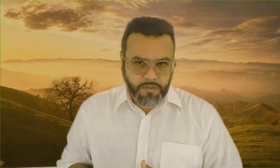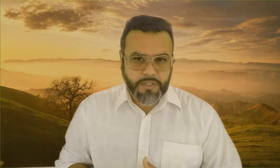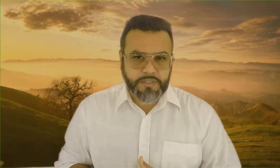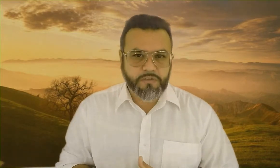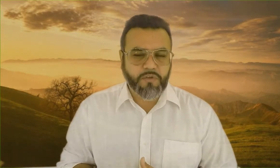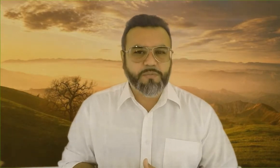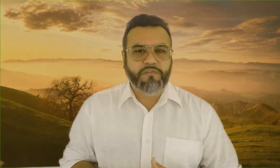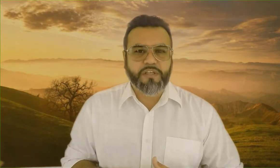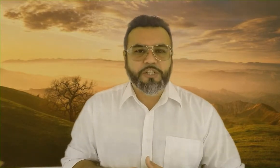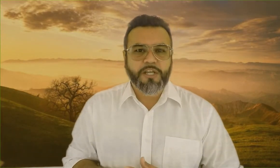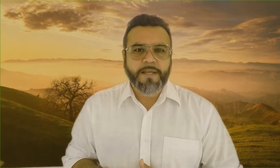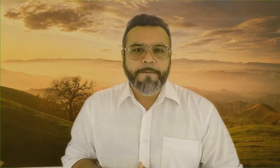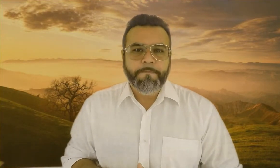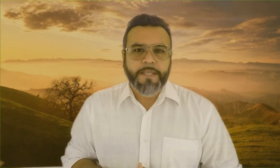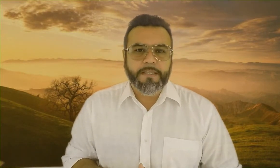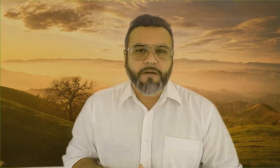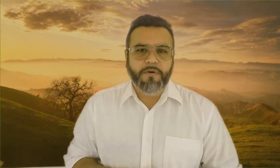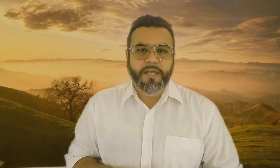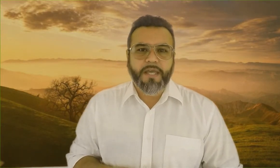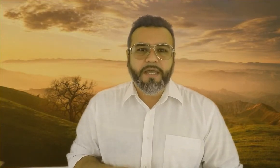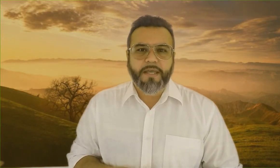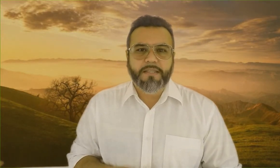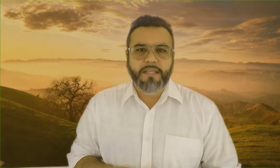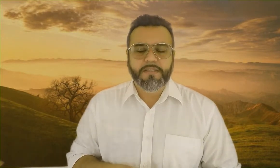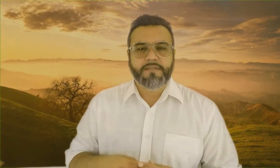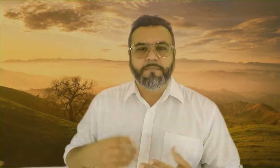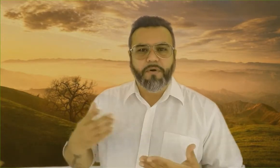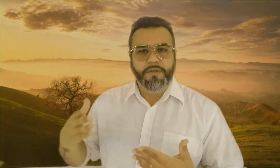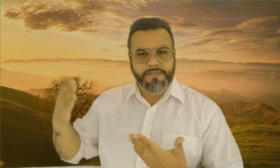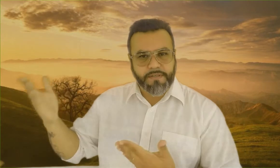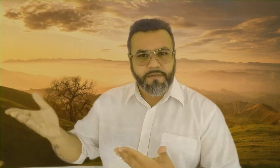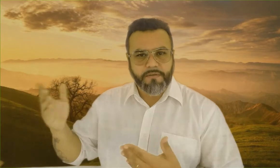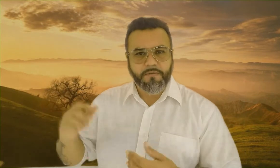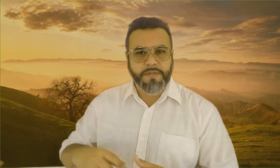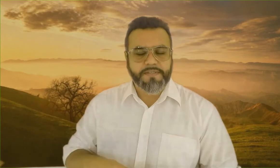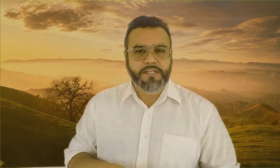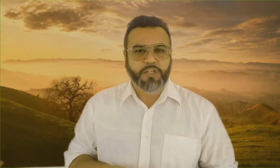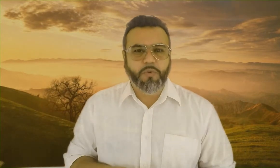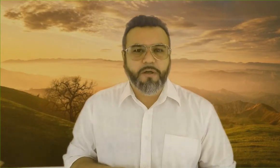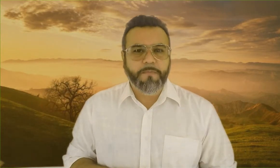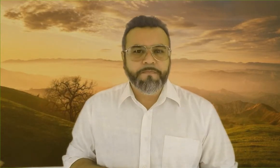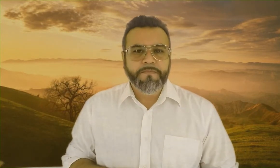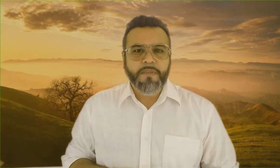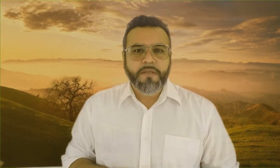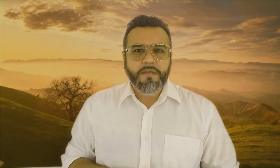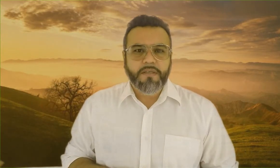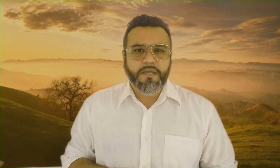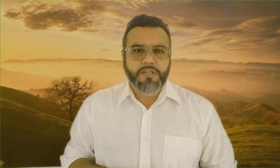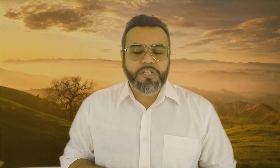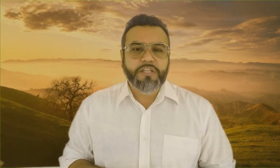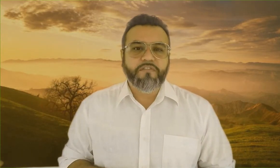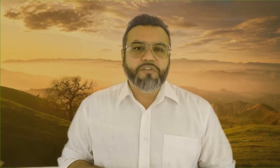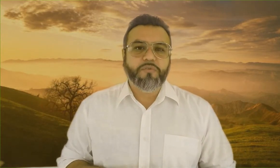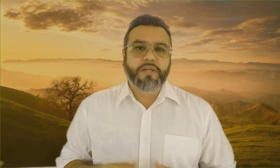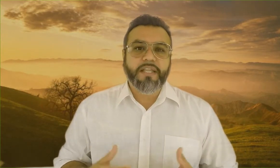início de 2020. Então, desde a posse do presidente atual, que a gente tem visto cada